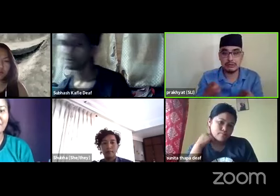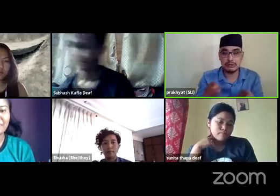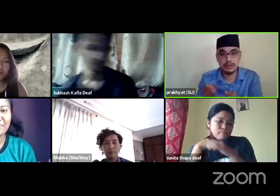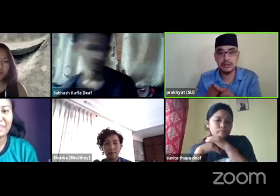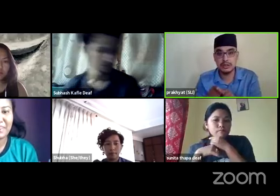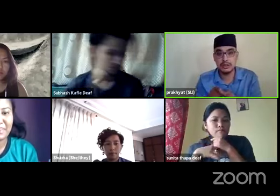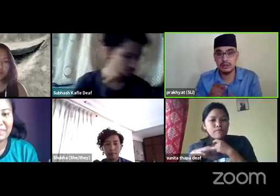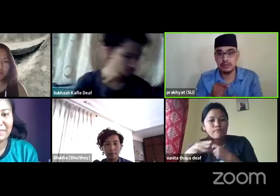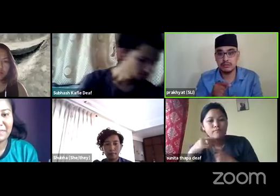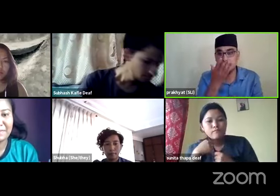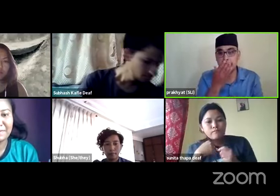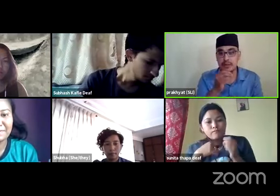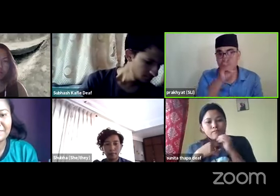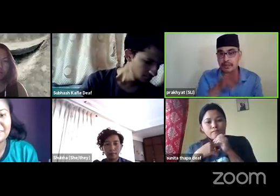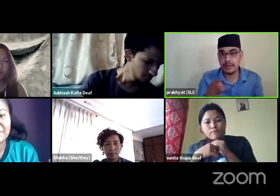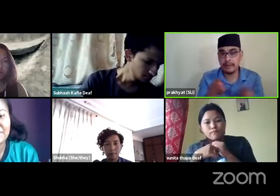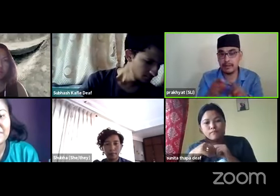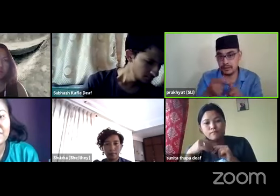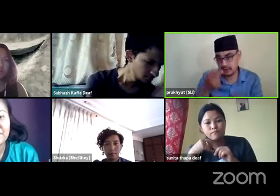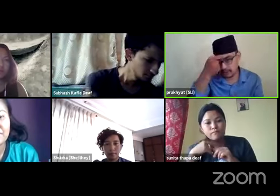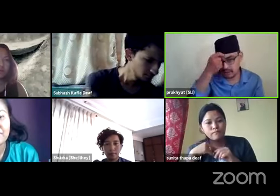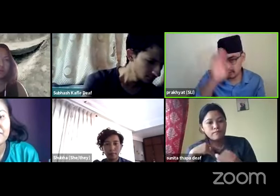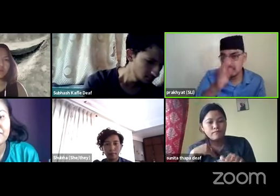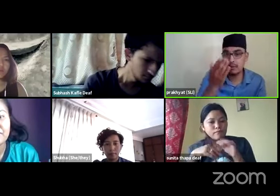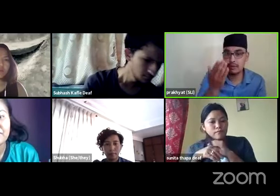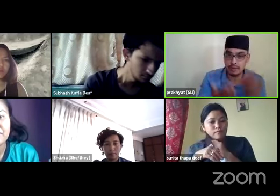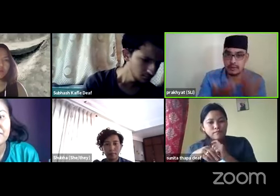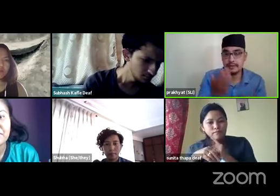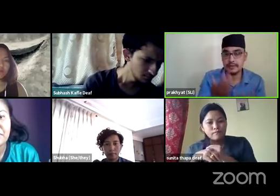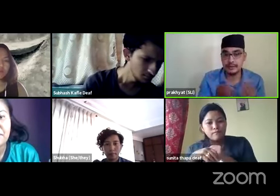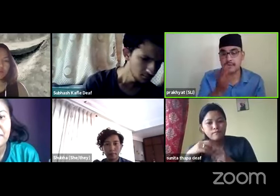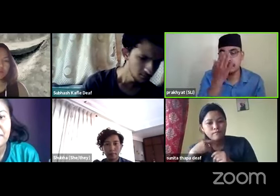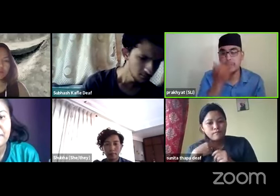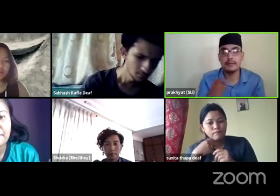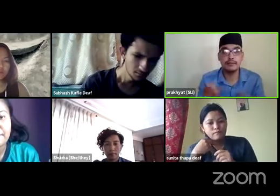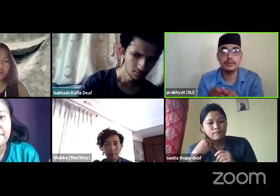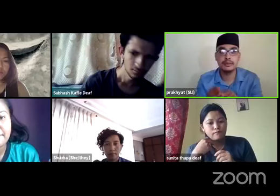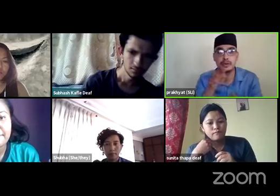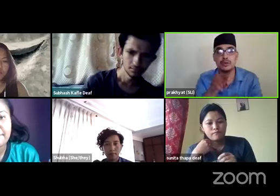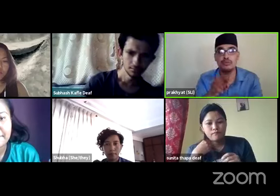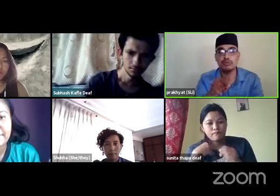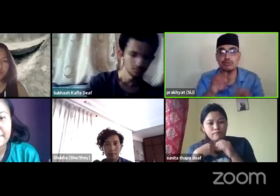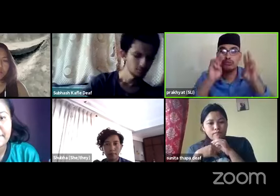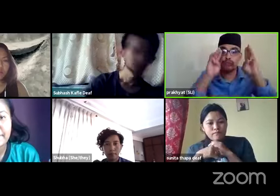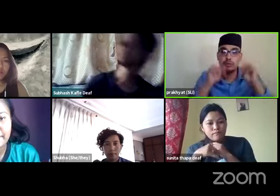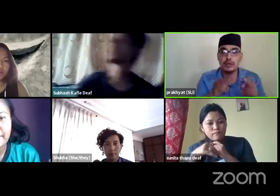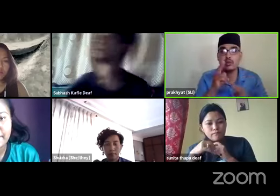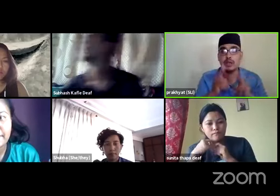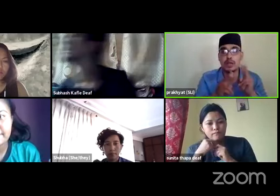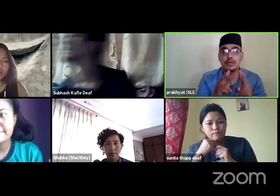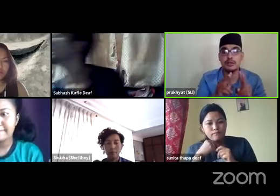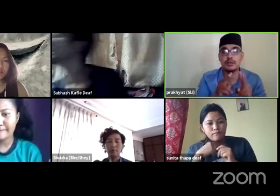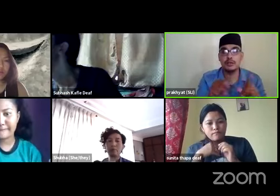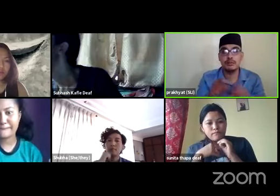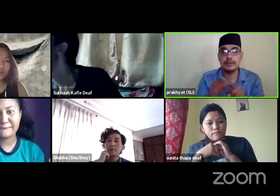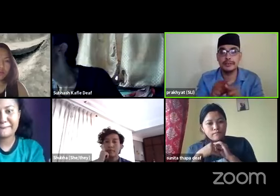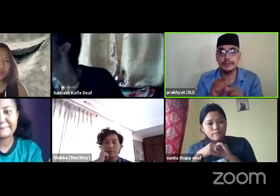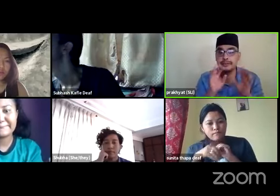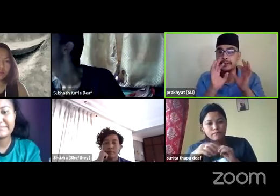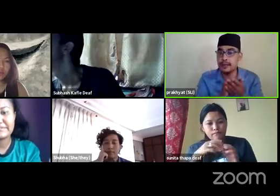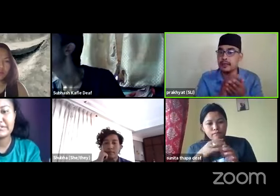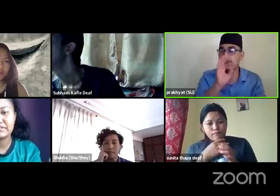आफै इस्युमा पनि एउटा स्टिग्माटाइज भएको इस्यु भएको कारणले गर्दाखेरि इट इज भेरी डिफिकल्ट टु ब्रिङ द रिजल्ट विथ इन सर्ट स्पेन अफ